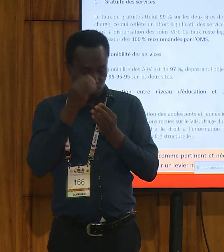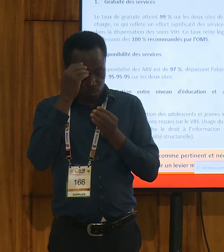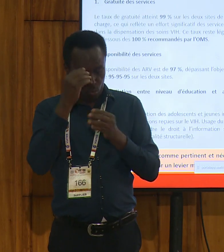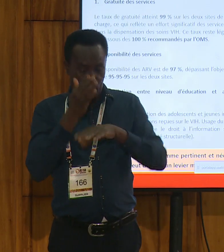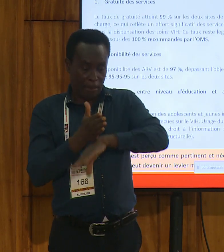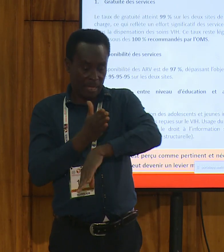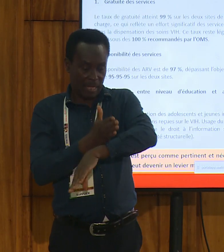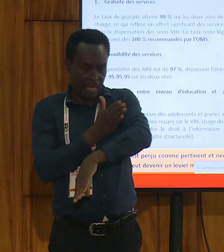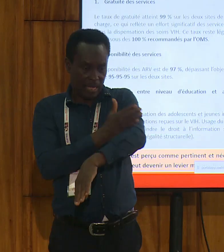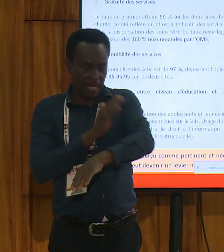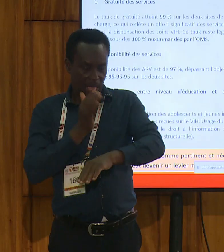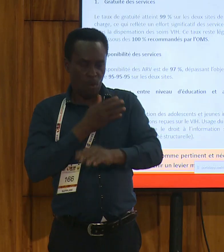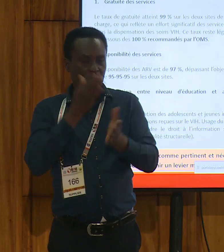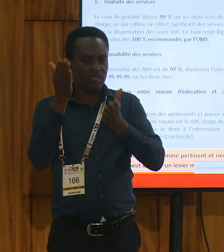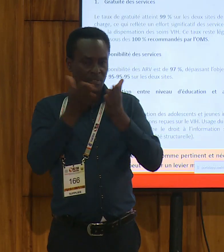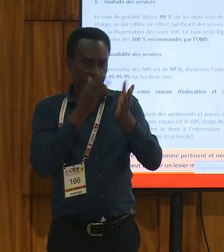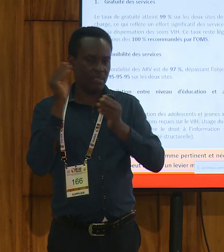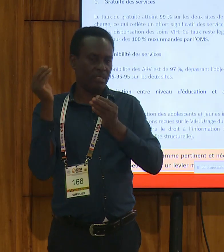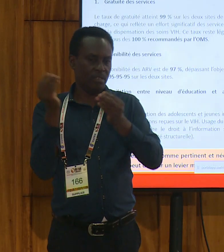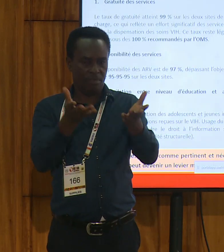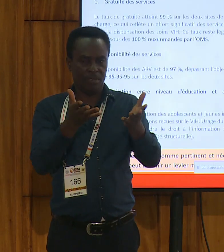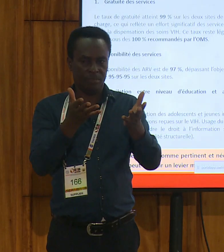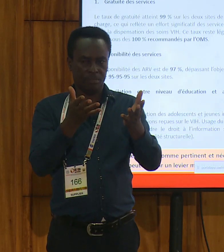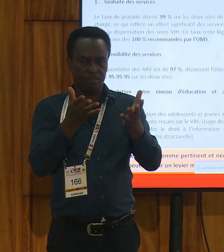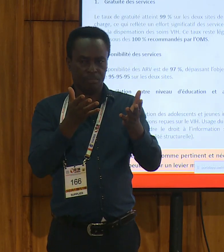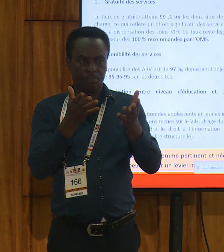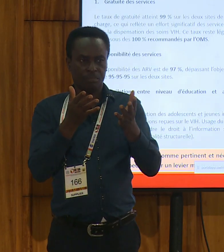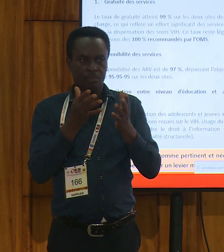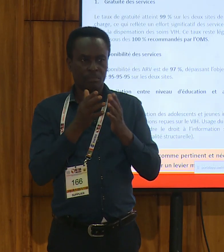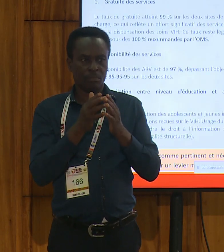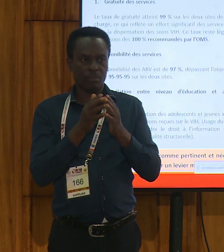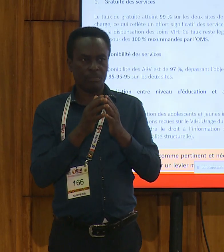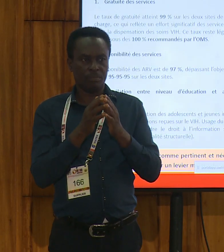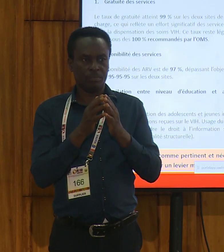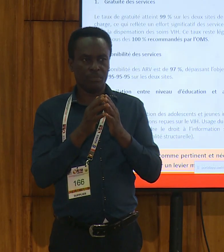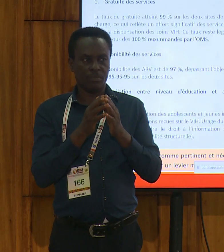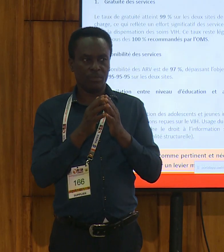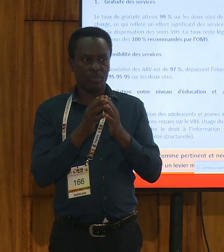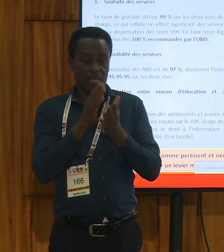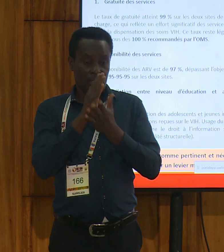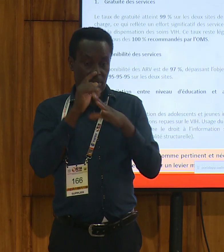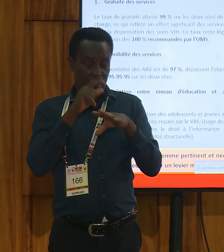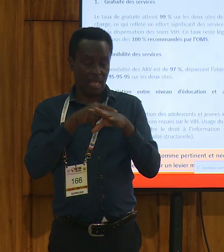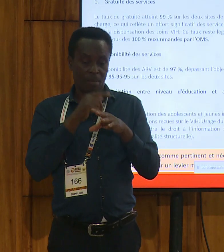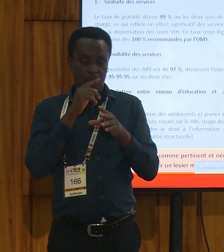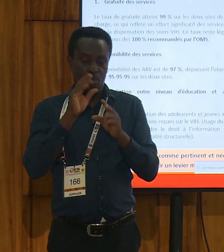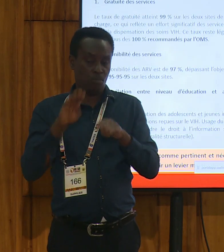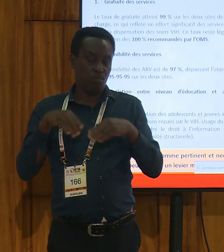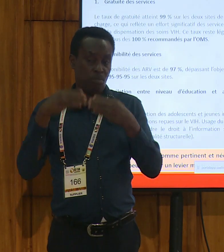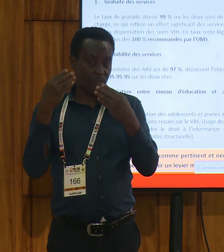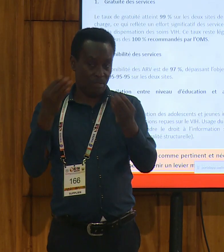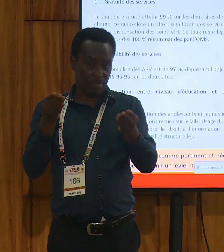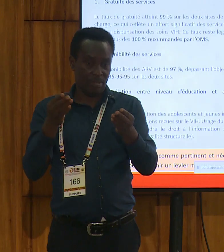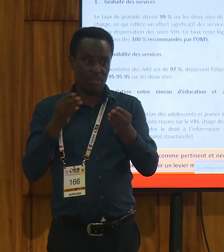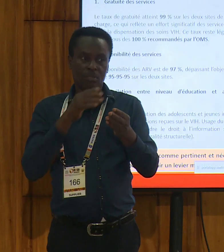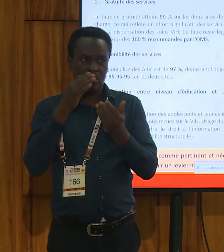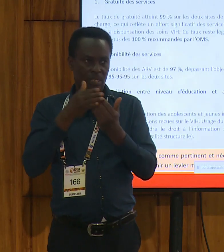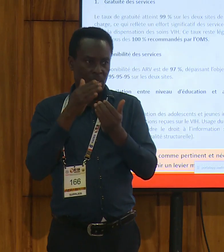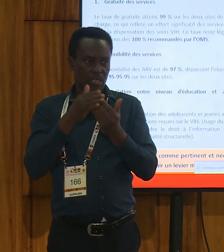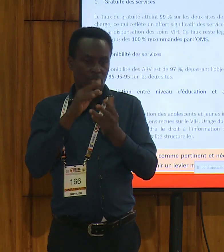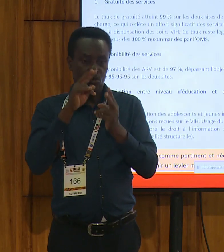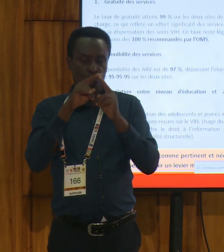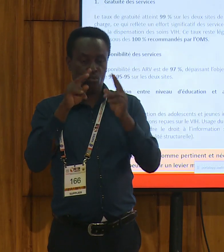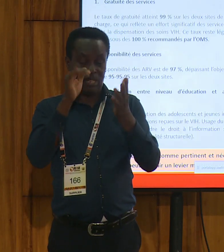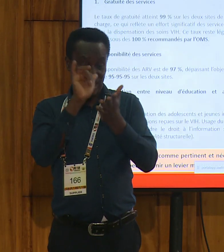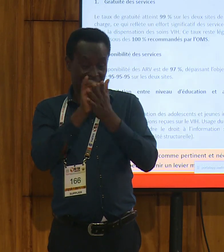structures qui n'ont pas d'approvisionnement et mettre en place des stratégies inclusives